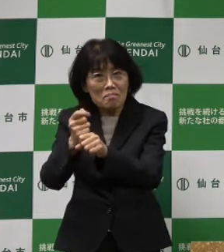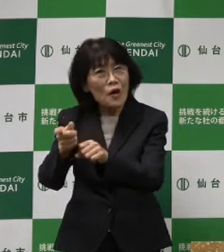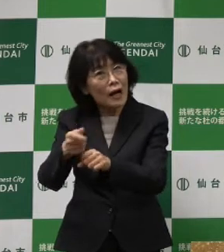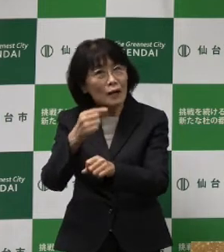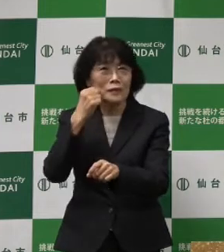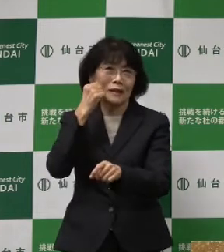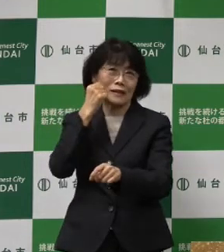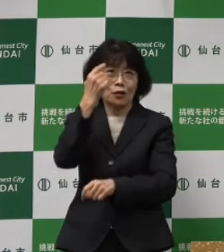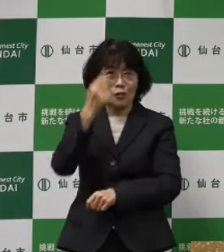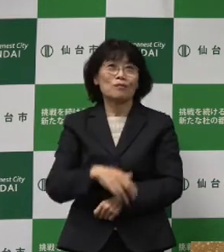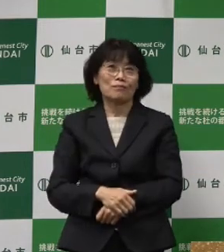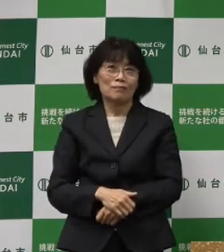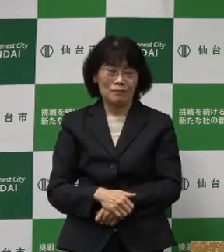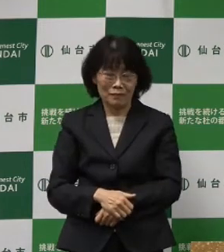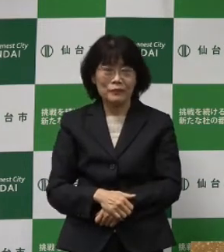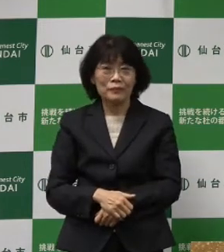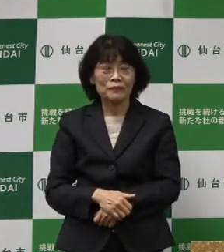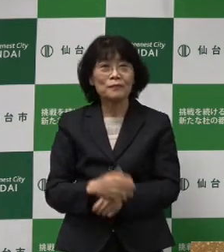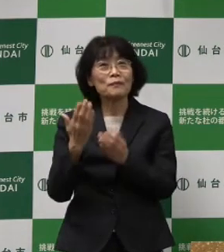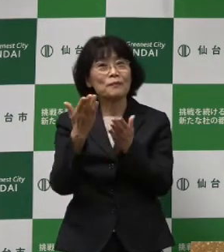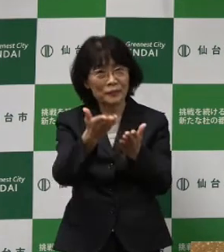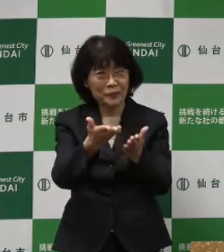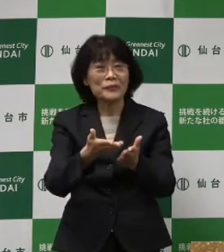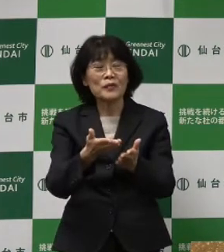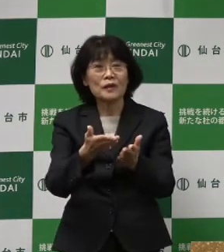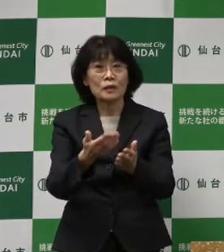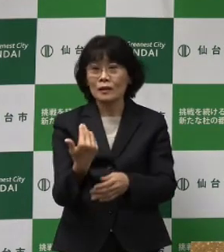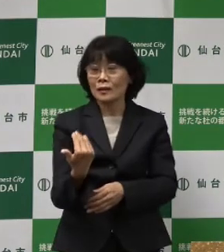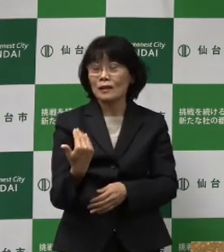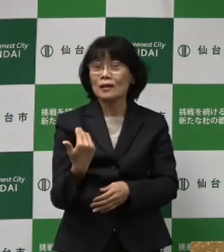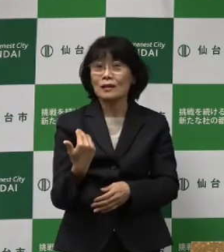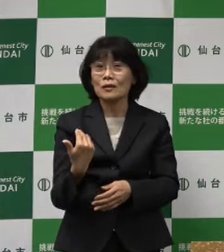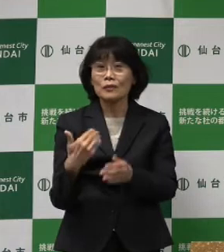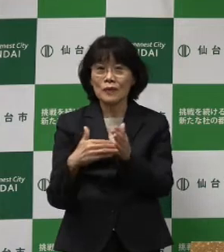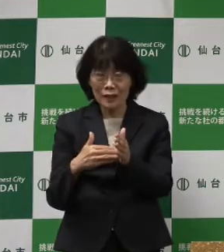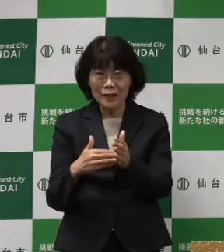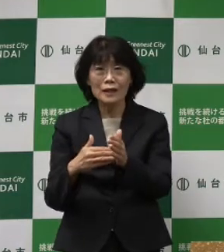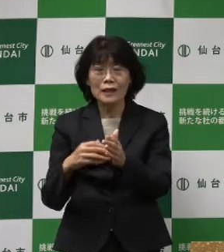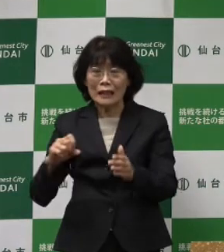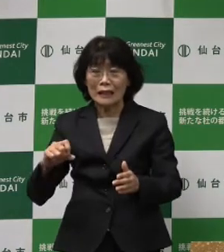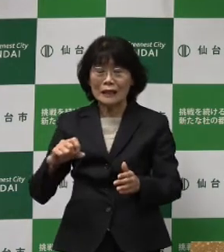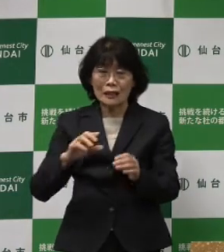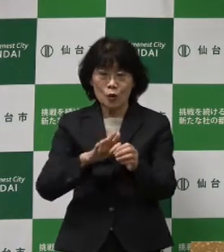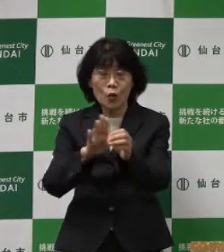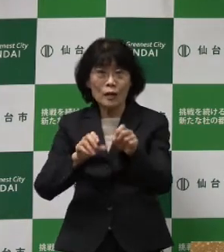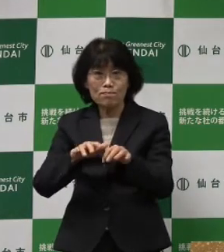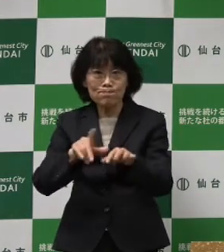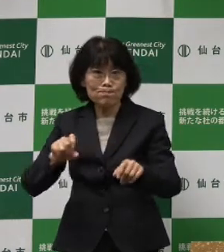です。 そうですね、つい先日までリバウンド防止策定に向かって